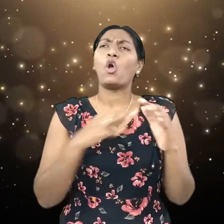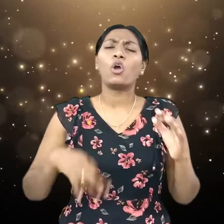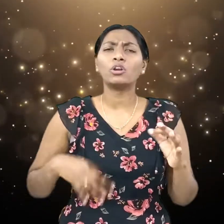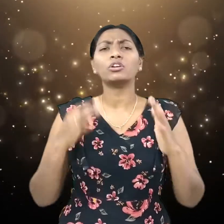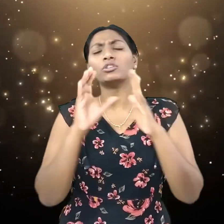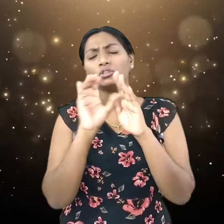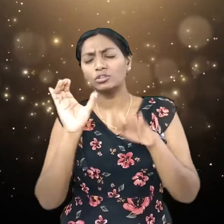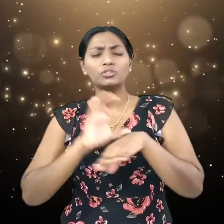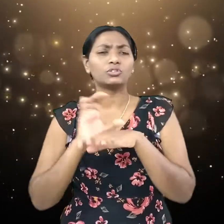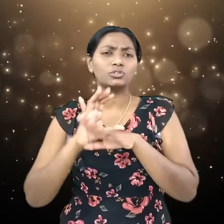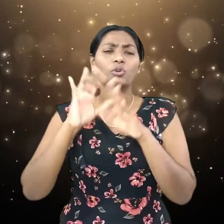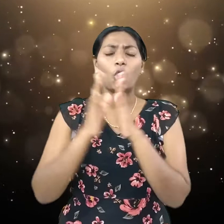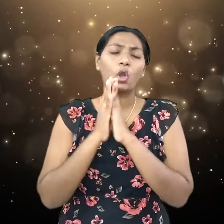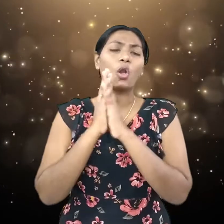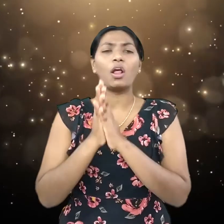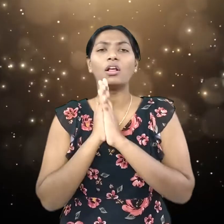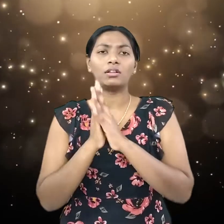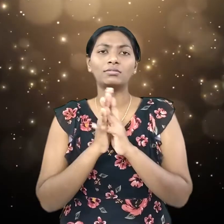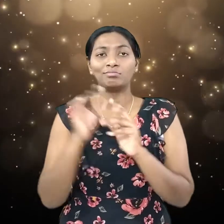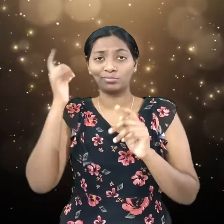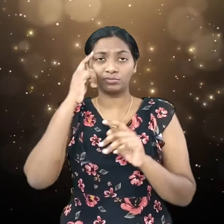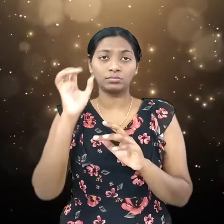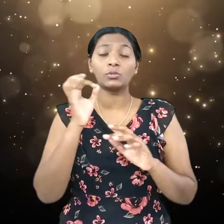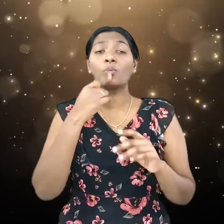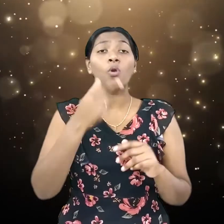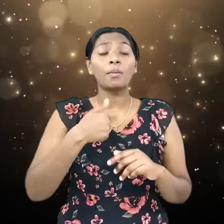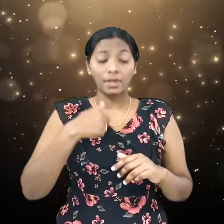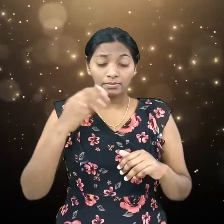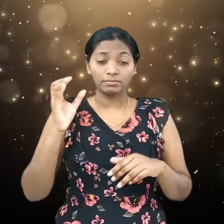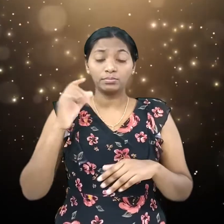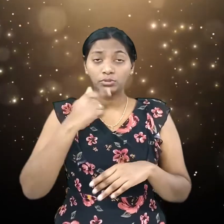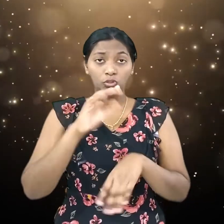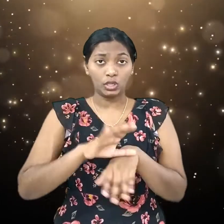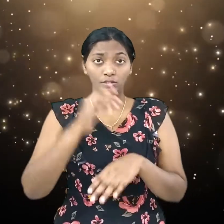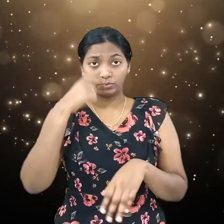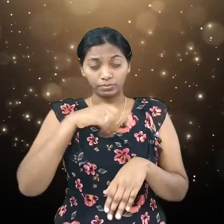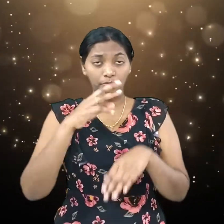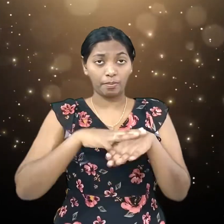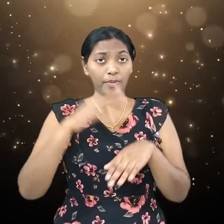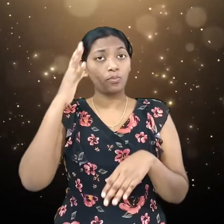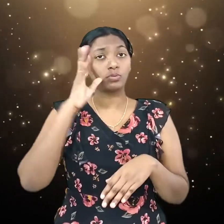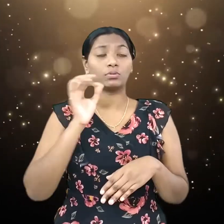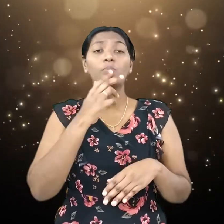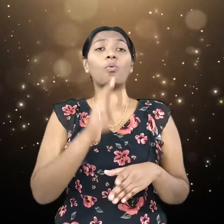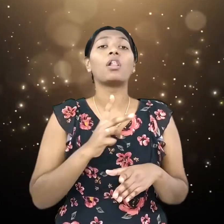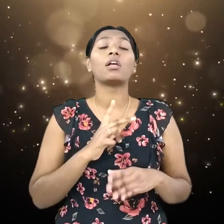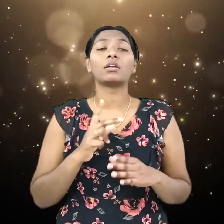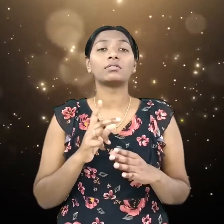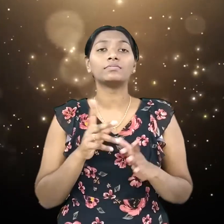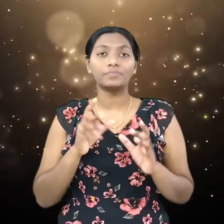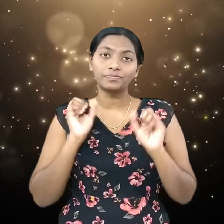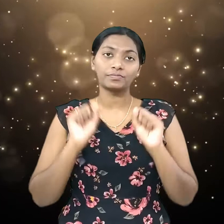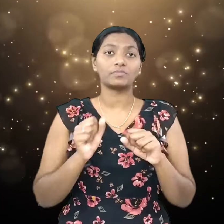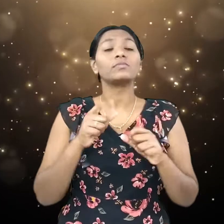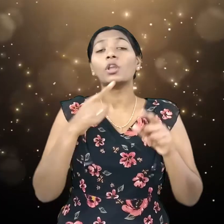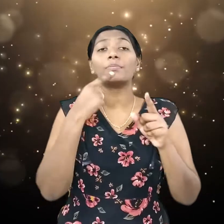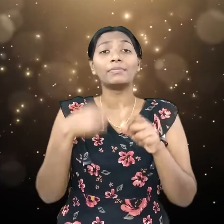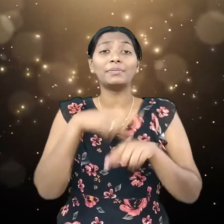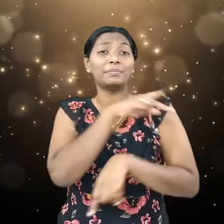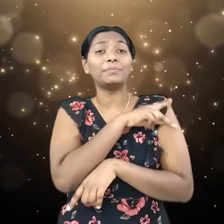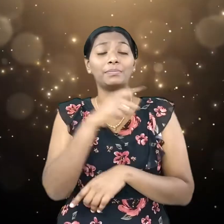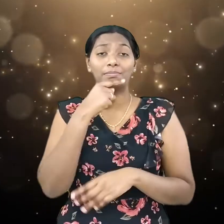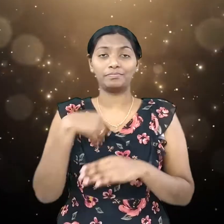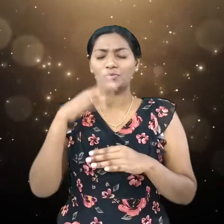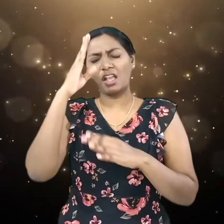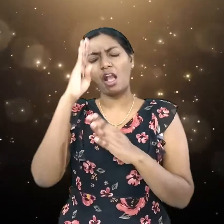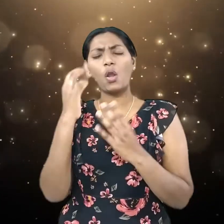मैं बुद्धिमान हूँ। तो उसने क्या कहा, मुझ पर क्या हुआ, अनुग्रह, बोली मुझ पर अनुग्रह हुआ है, मुझ पर अनुग्रह हुआ है, मुझ पर